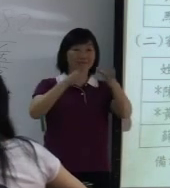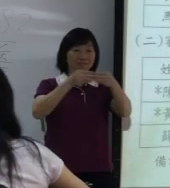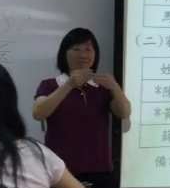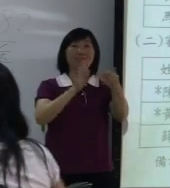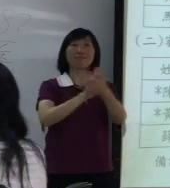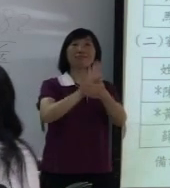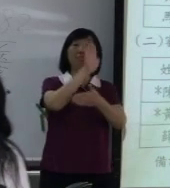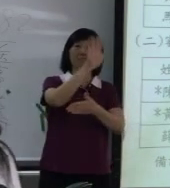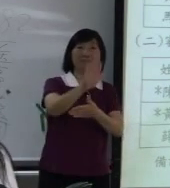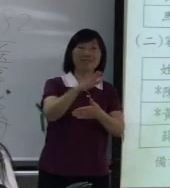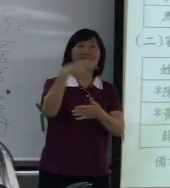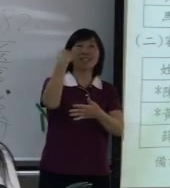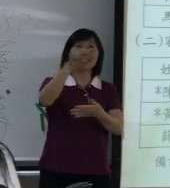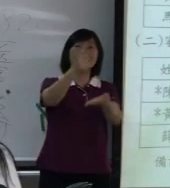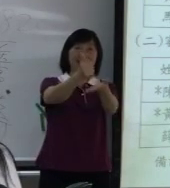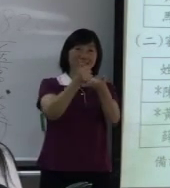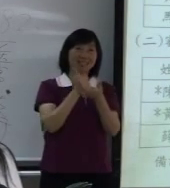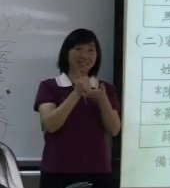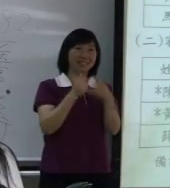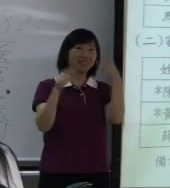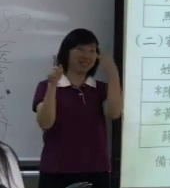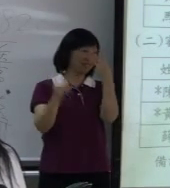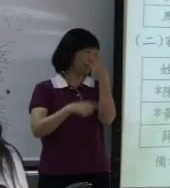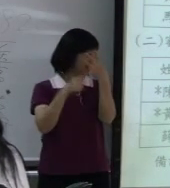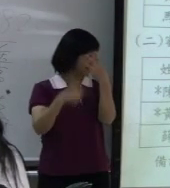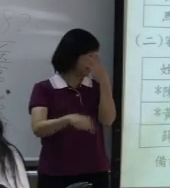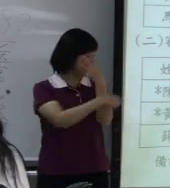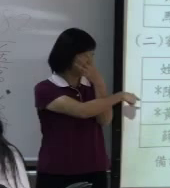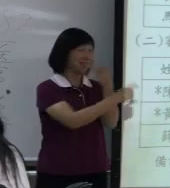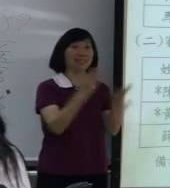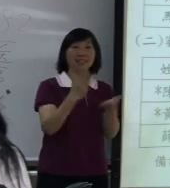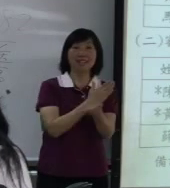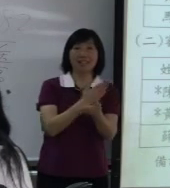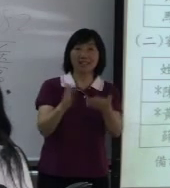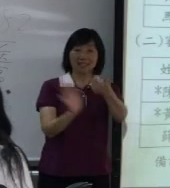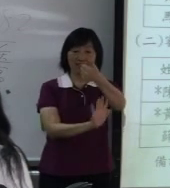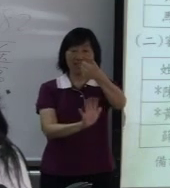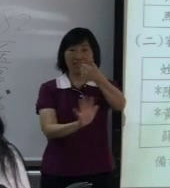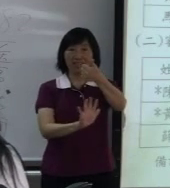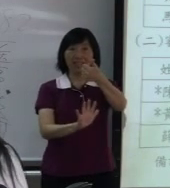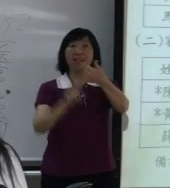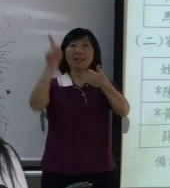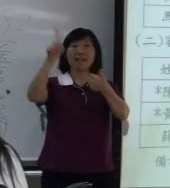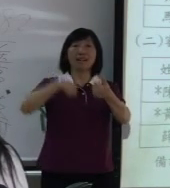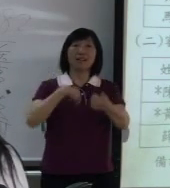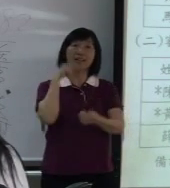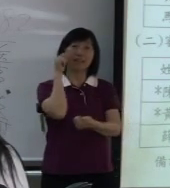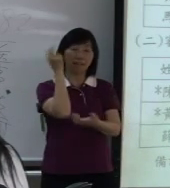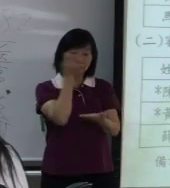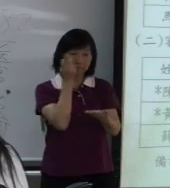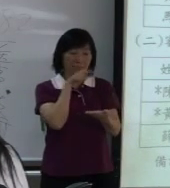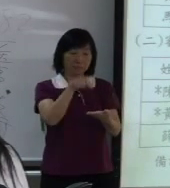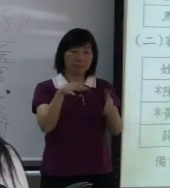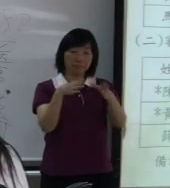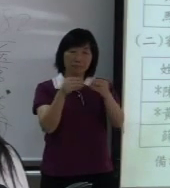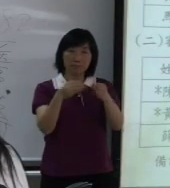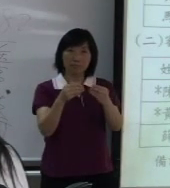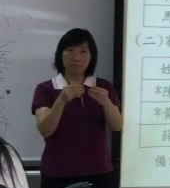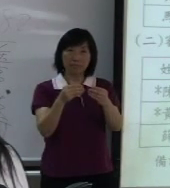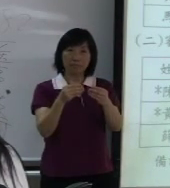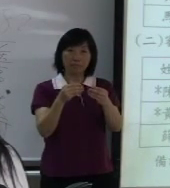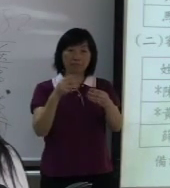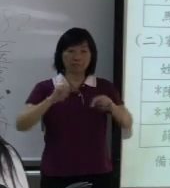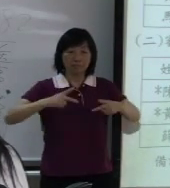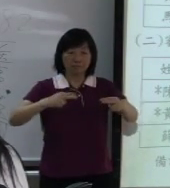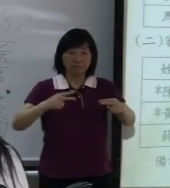典以后，我们要请三位评审委员 来评审，看我们修订